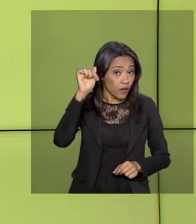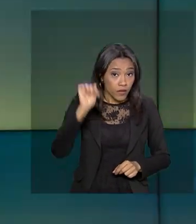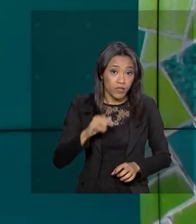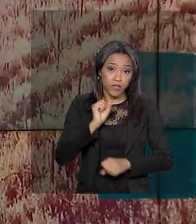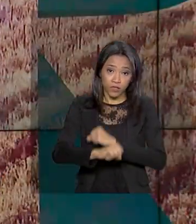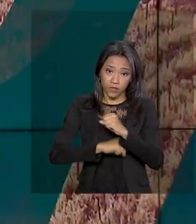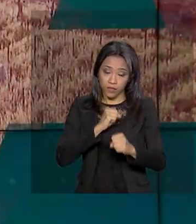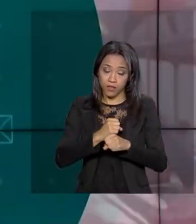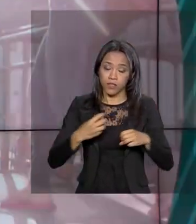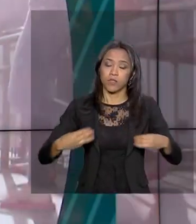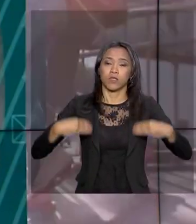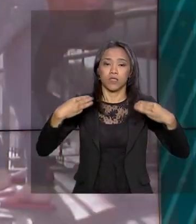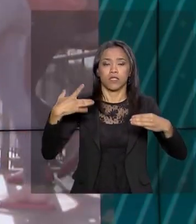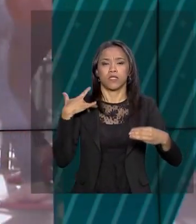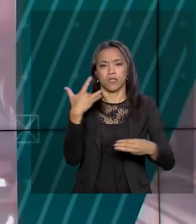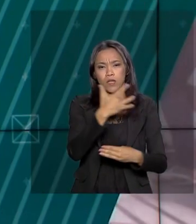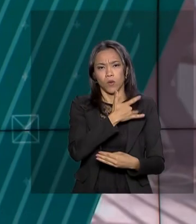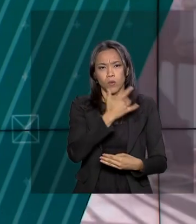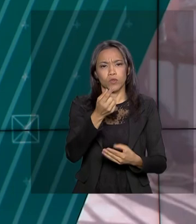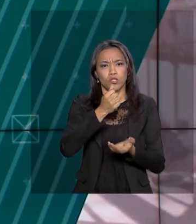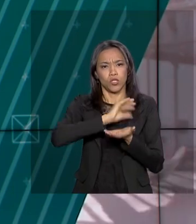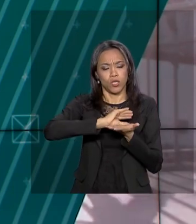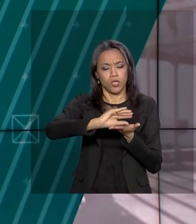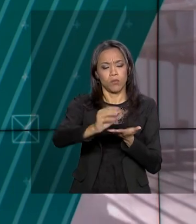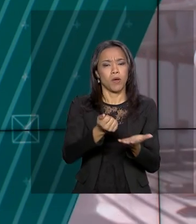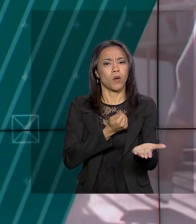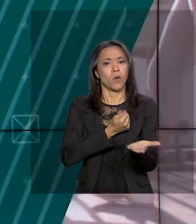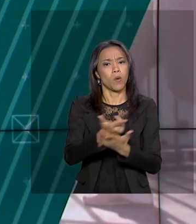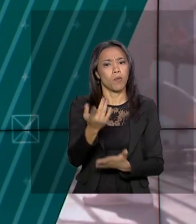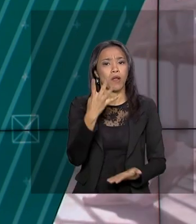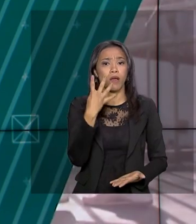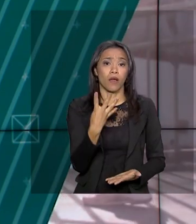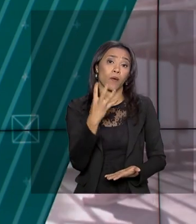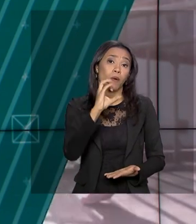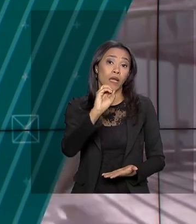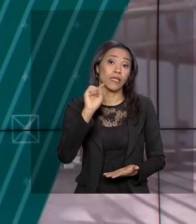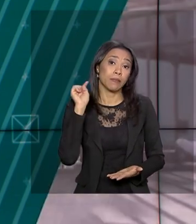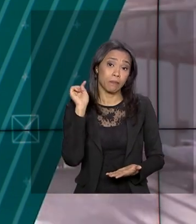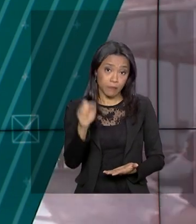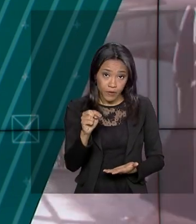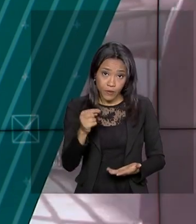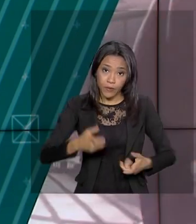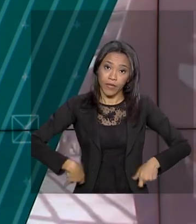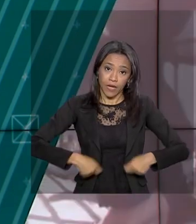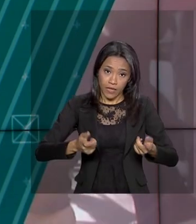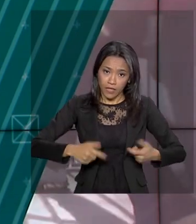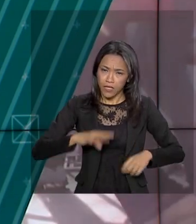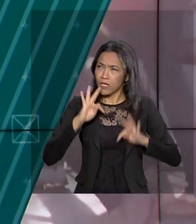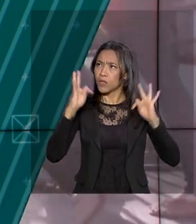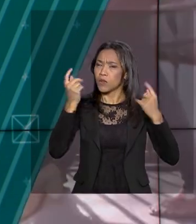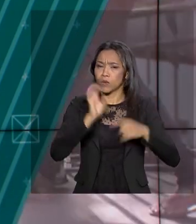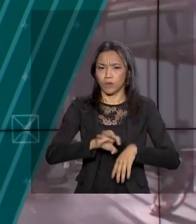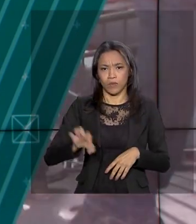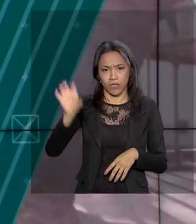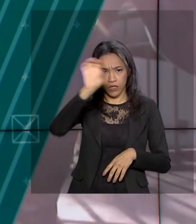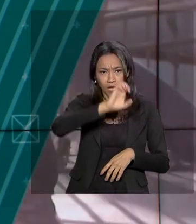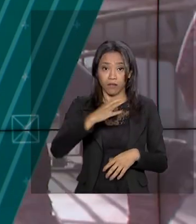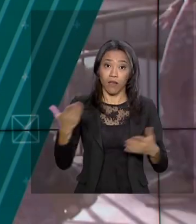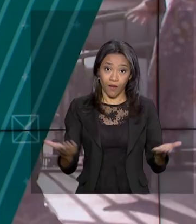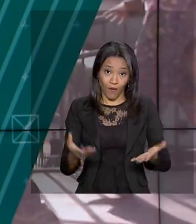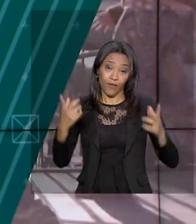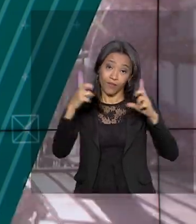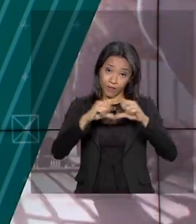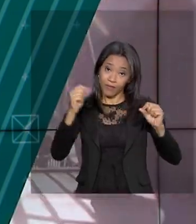Saúde repassou recursos para a compra de mais de 40 mil cadeiras em todos os estados. Nesta segunda-feira, foi a vez do